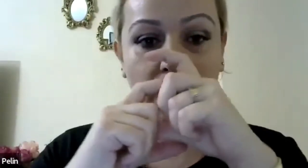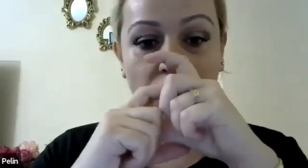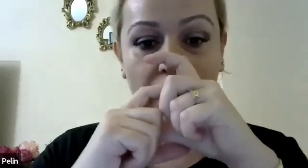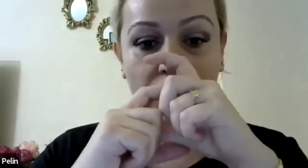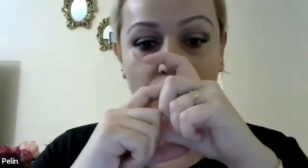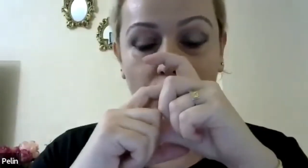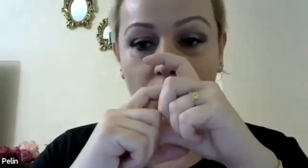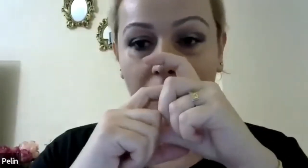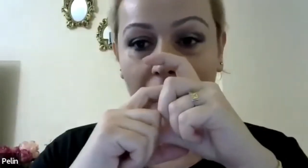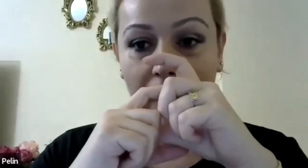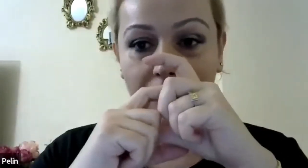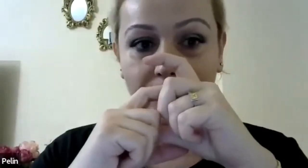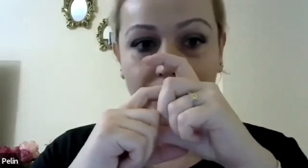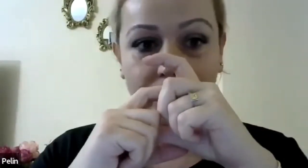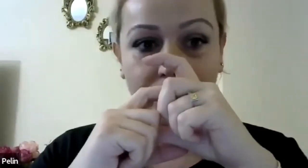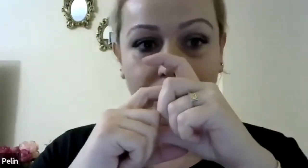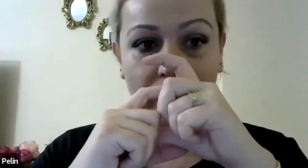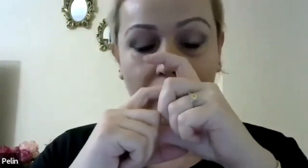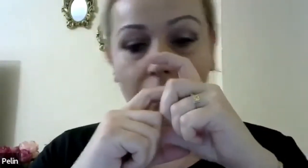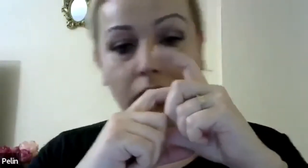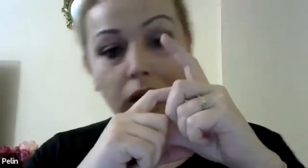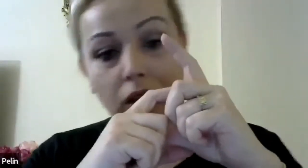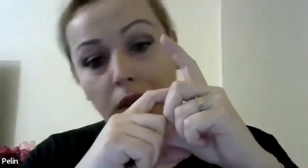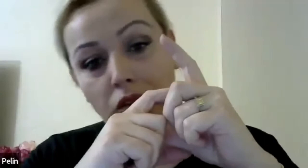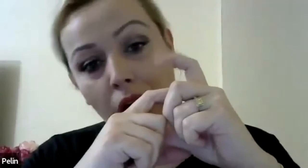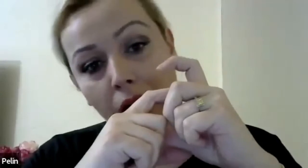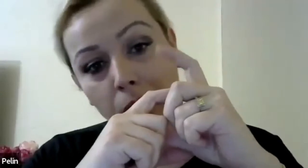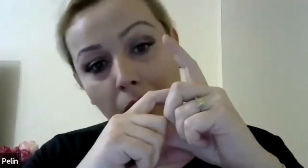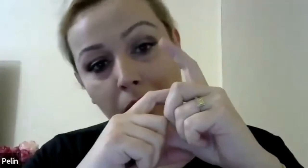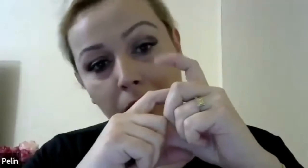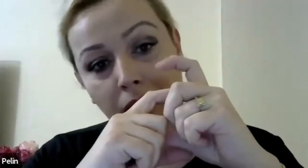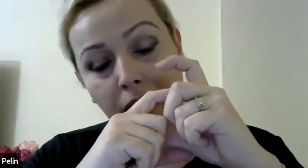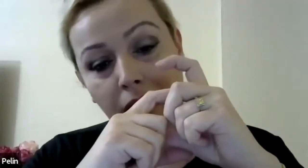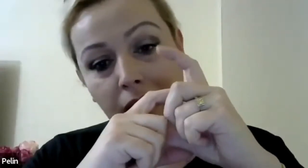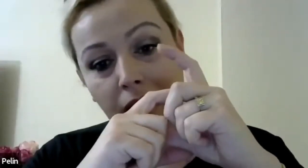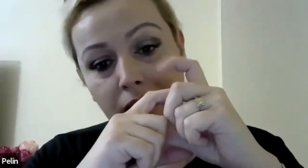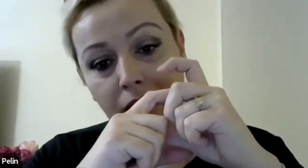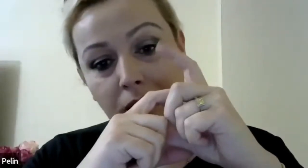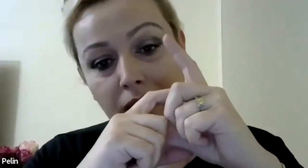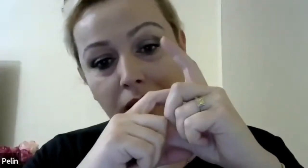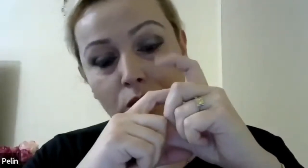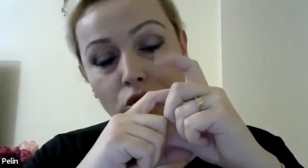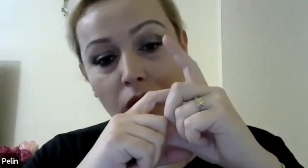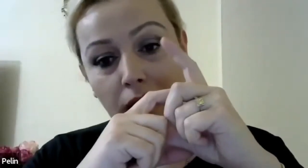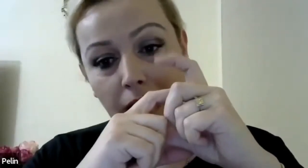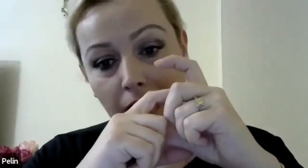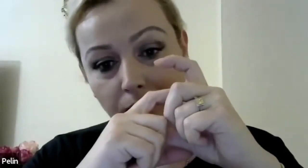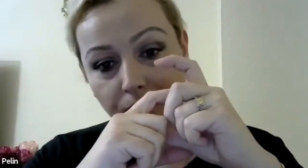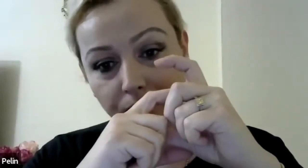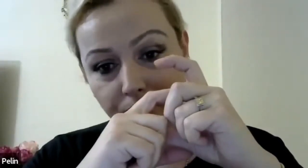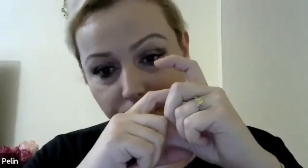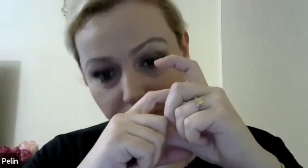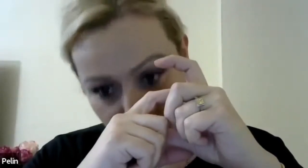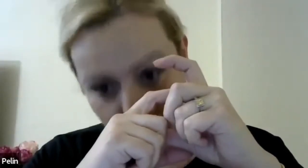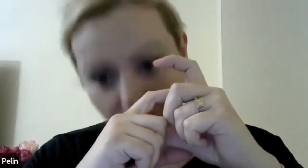içe geçiriyorum. G. Şimdi işaret parmağımı hareketlendirdiğimde ise yumuşak G.